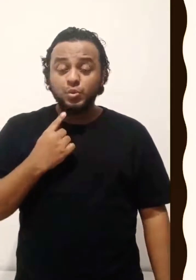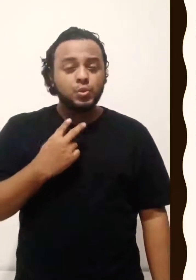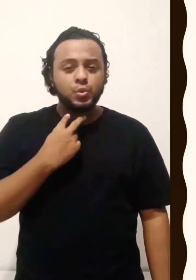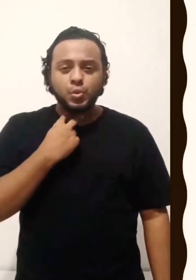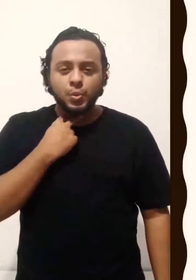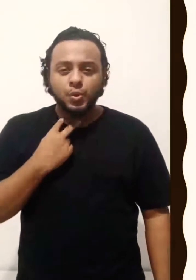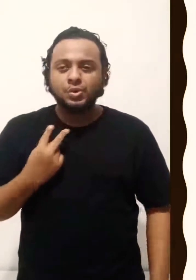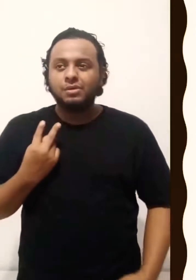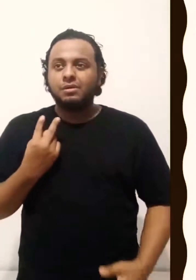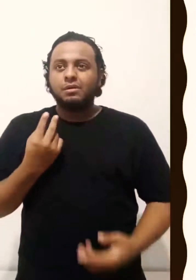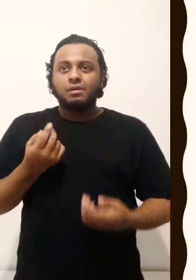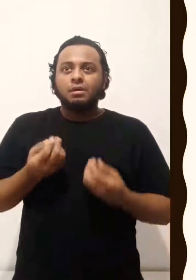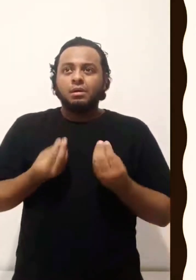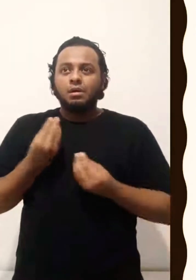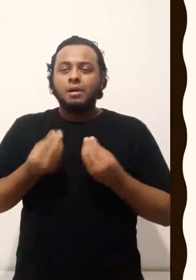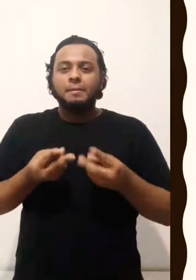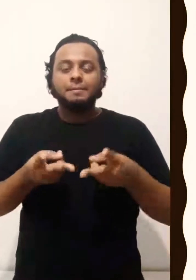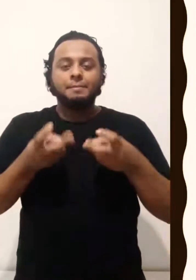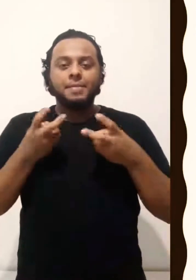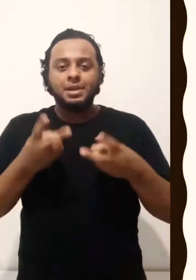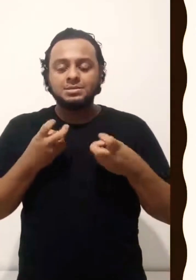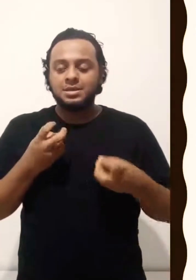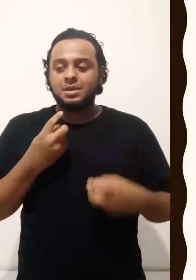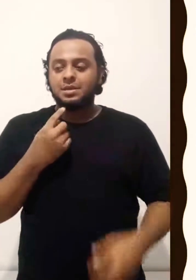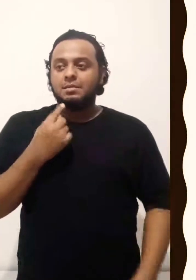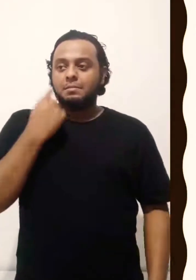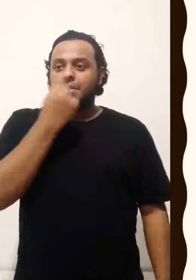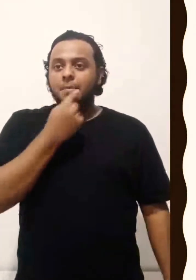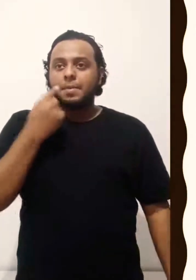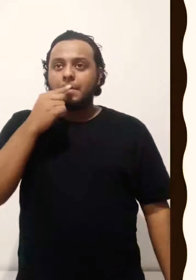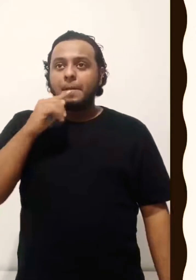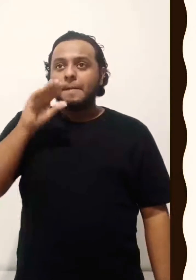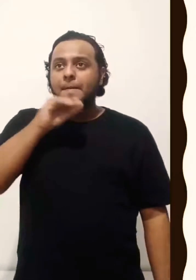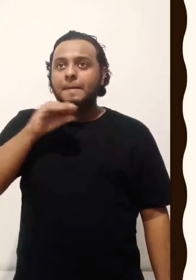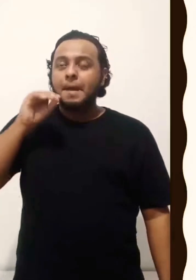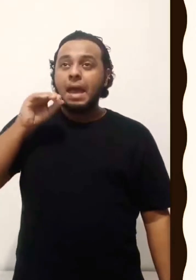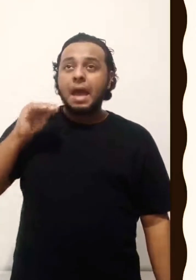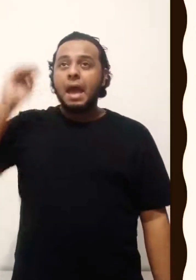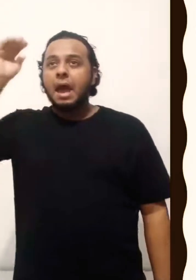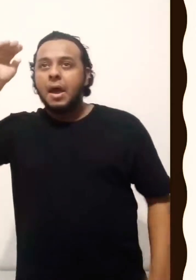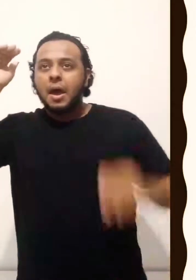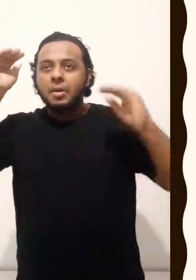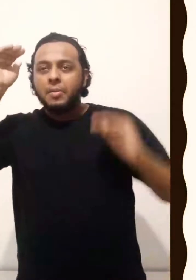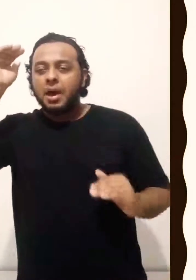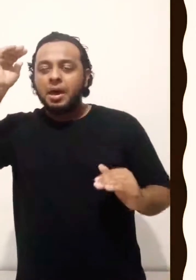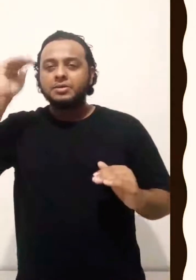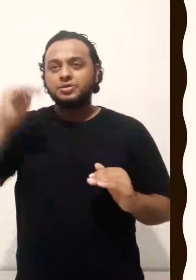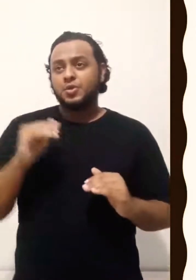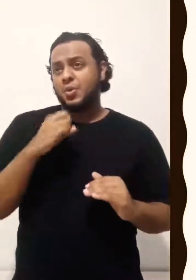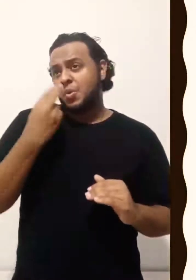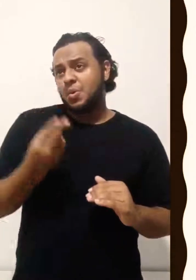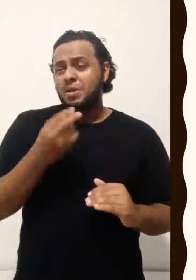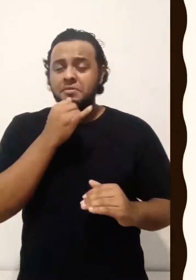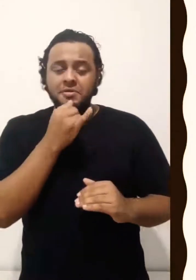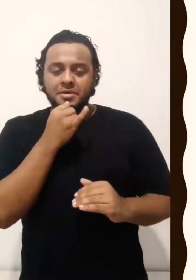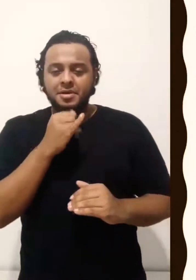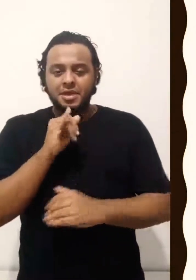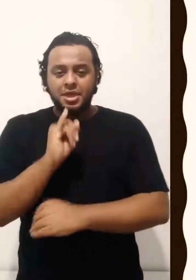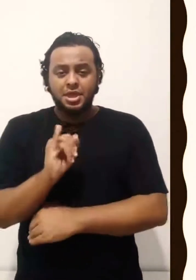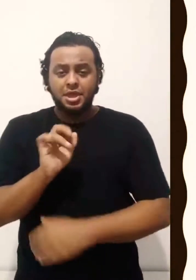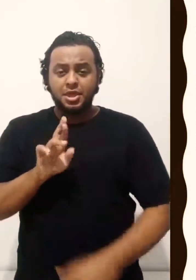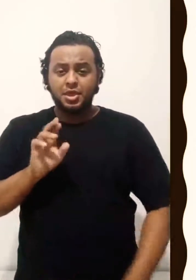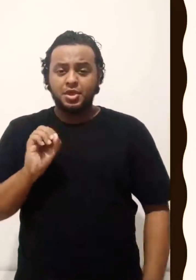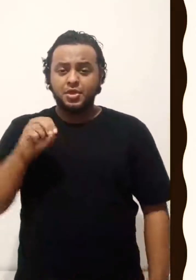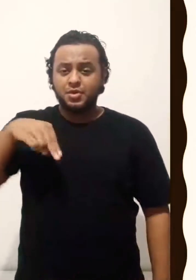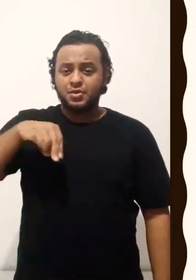O surdo, ele não pode perceber mudanças de tons. Então, vou dar um exemplo aqui. Se você falar alguma coisa